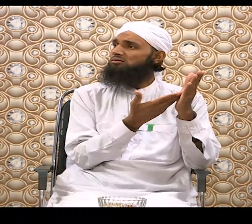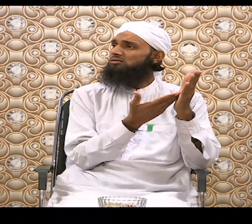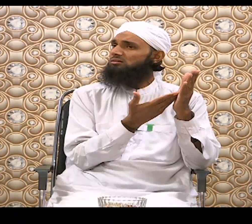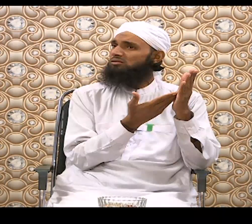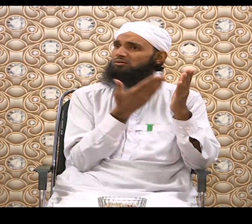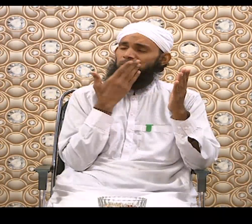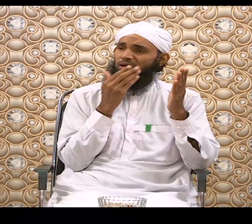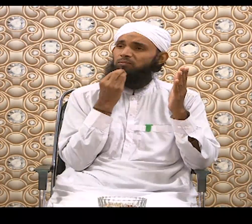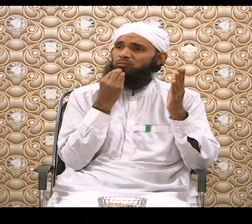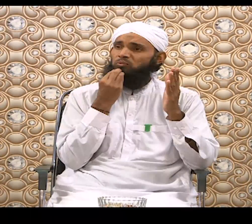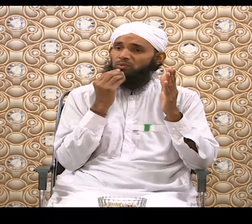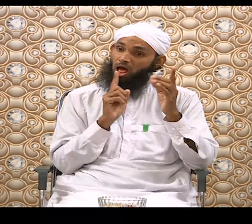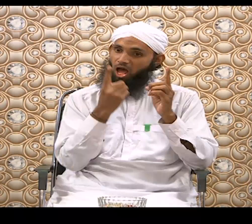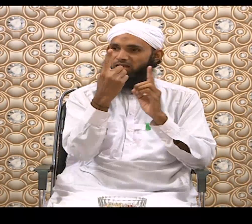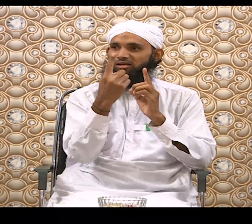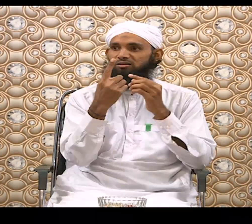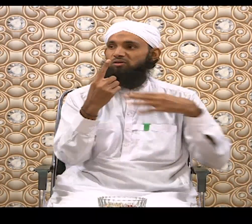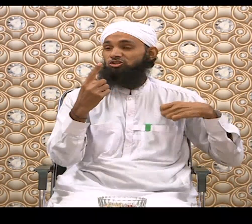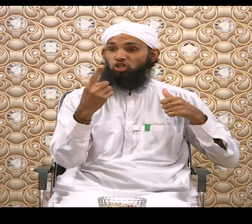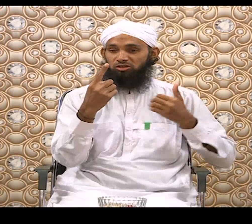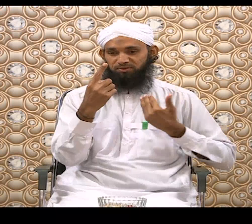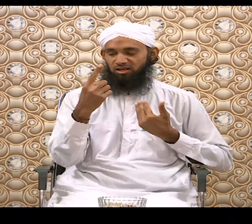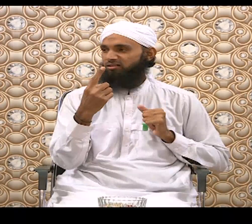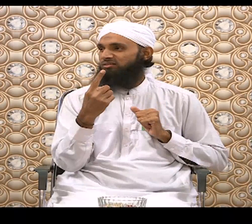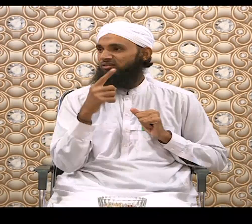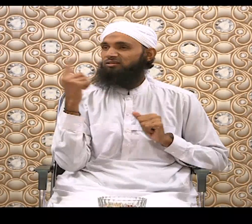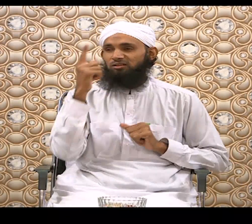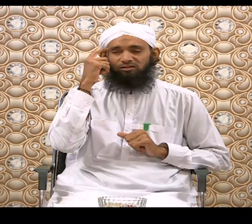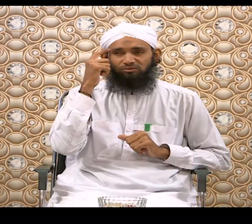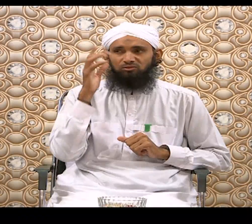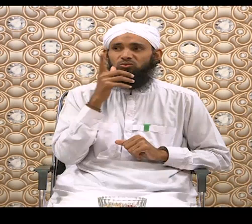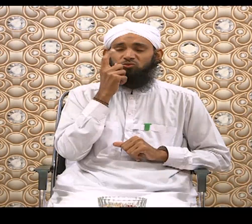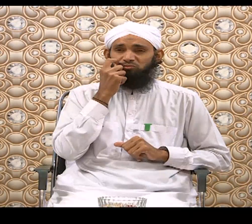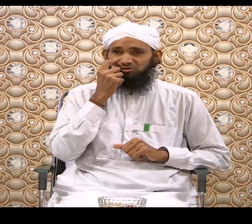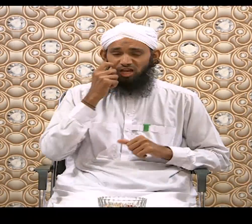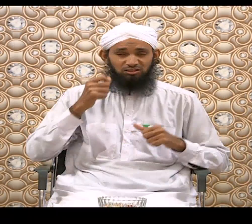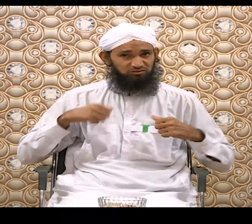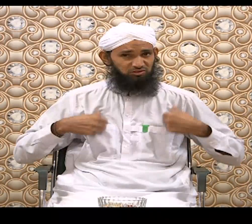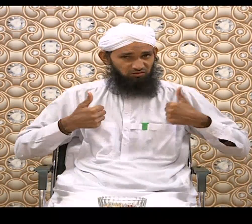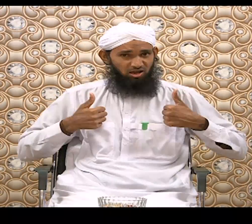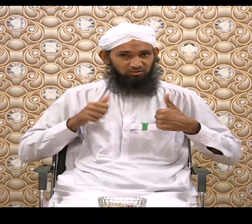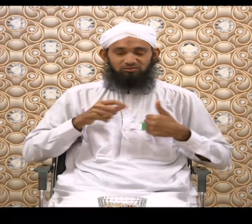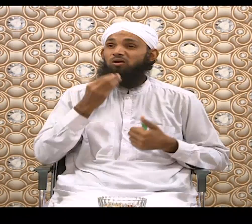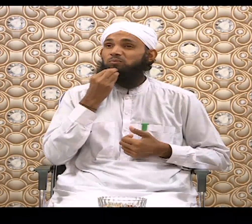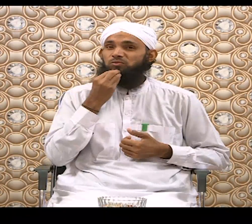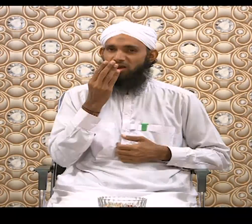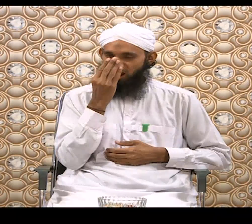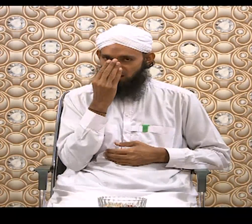دیتا تھا ایک روایت میں ہے کہ جو جوان کسی بڑھے کا اس کی عمر کی وجہ سے اکرام کرے اس کے بدلے میں